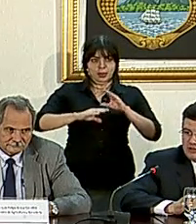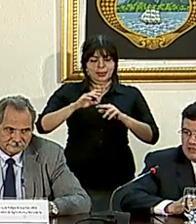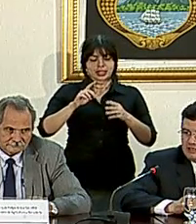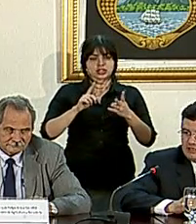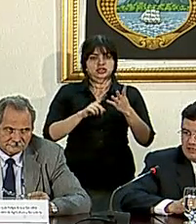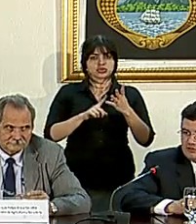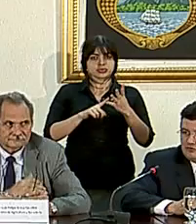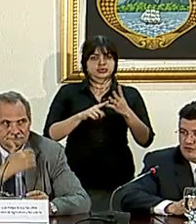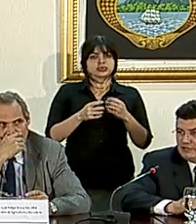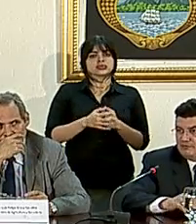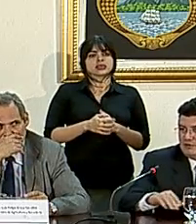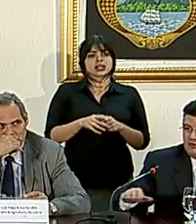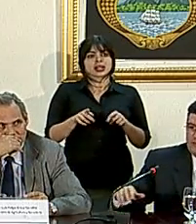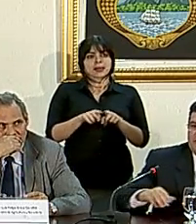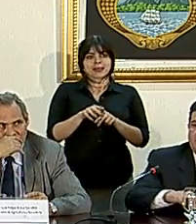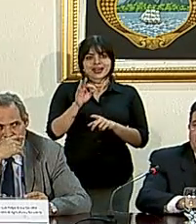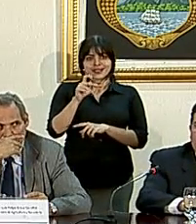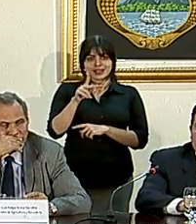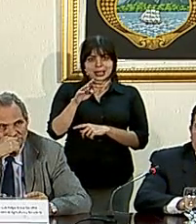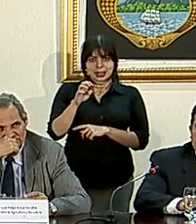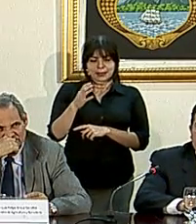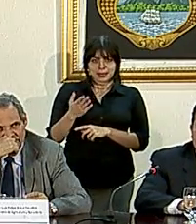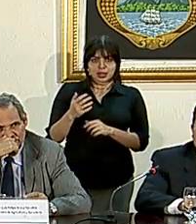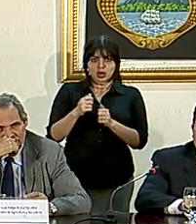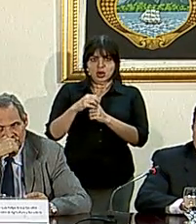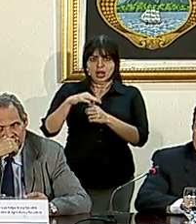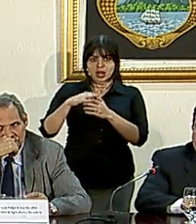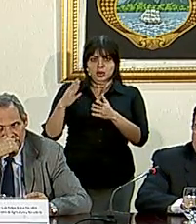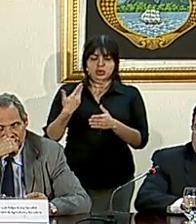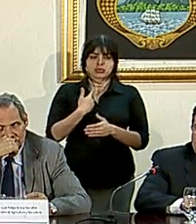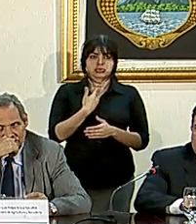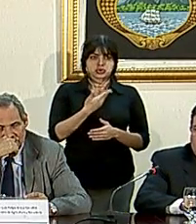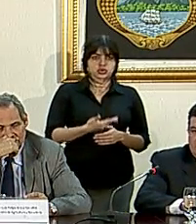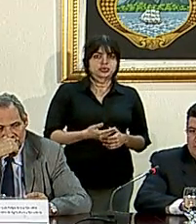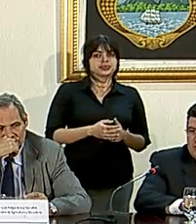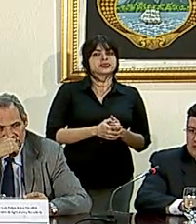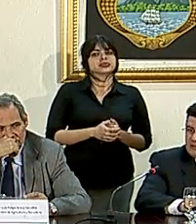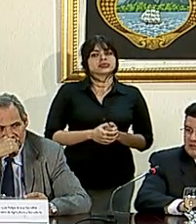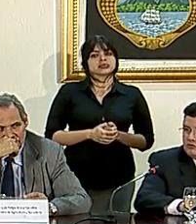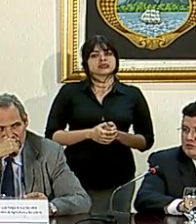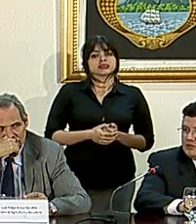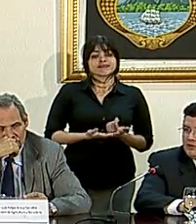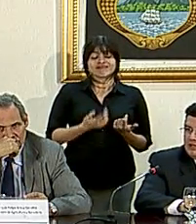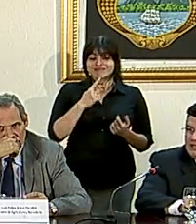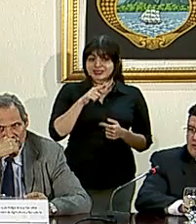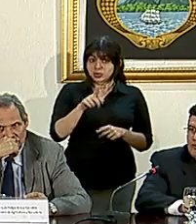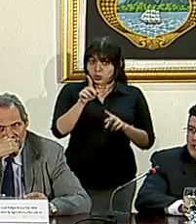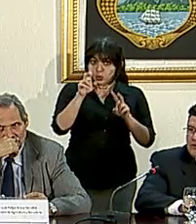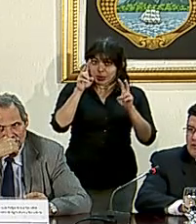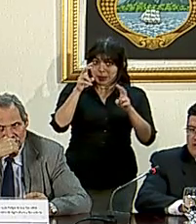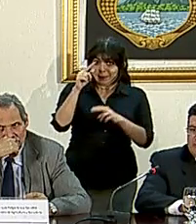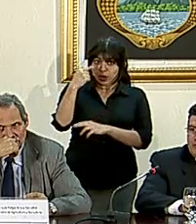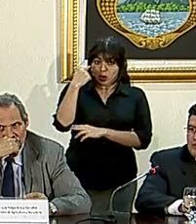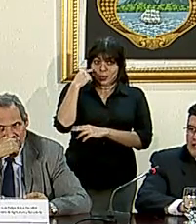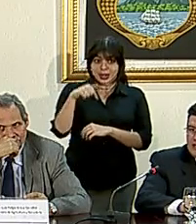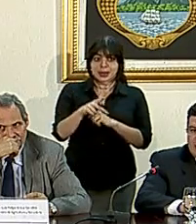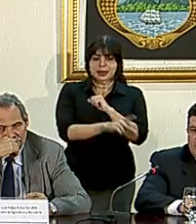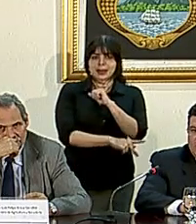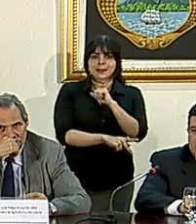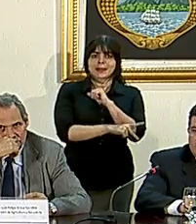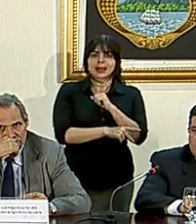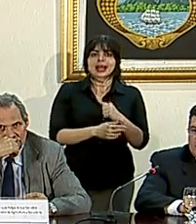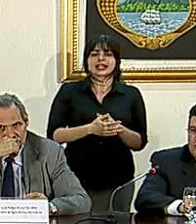estuvo don Felipe como ministro de Agricultura, estuve yo. Este es un tema que el gobierno de la